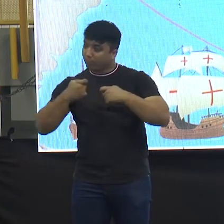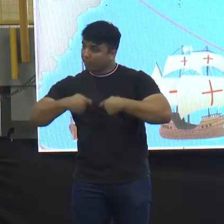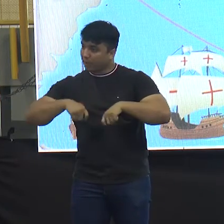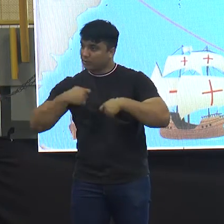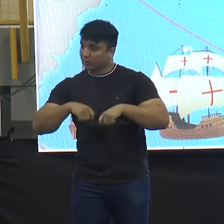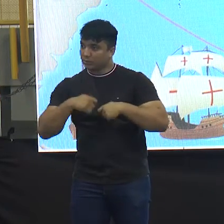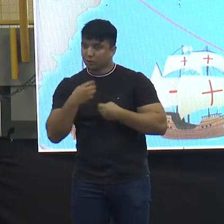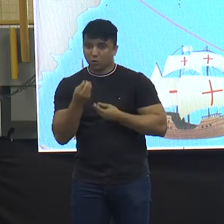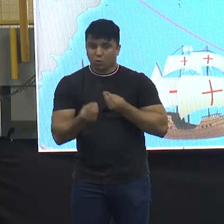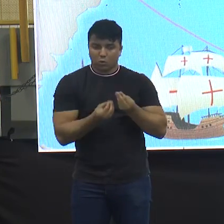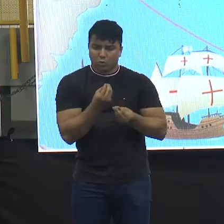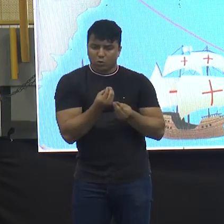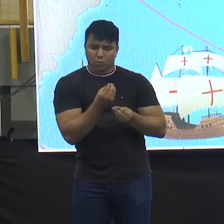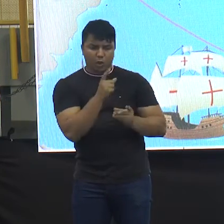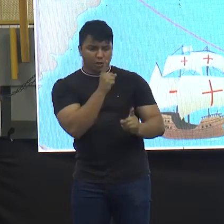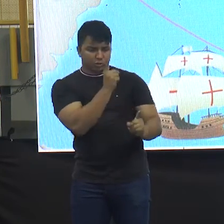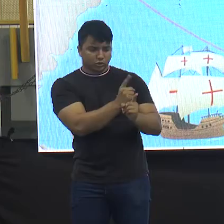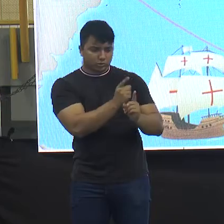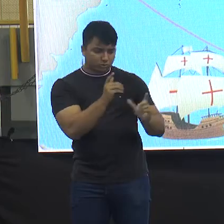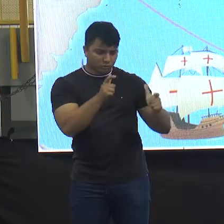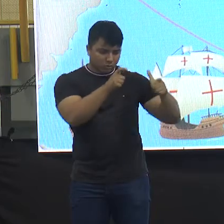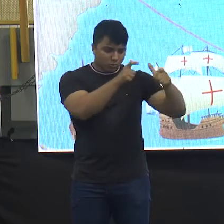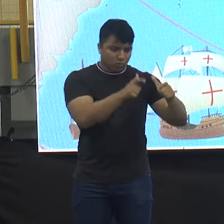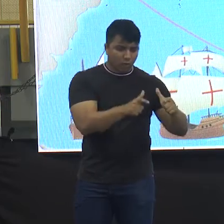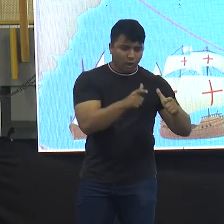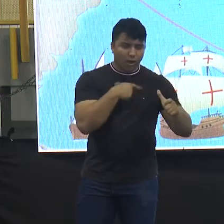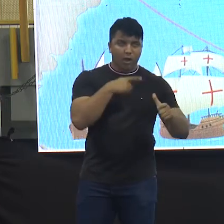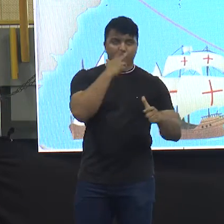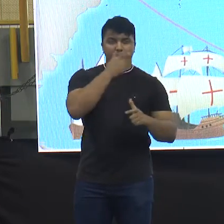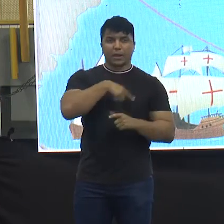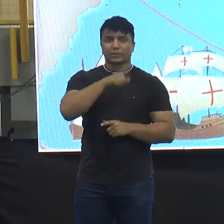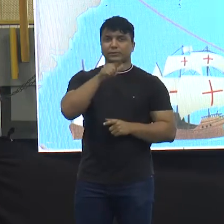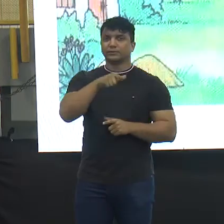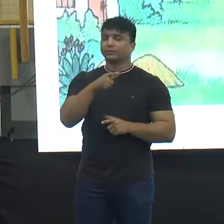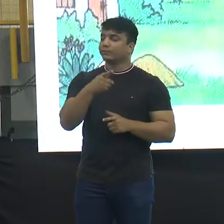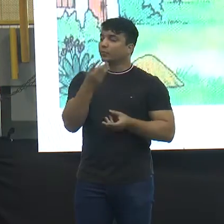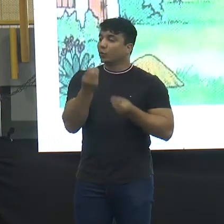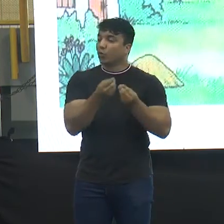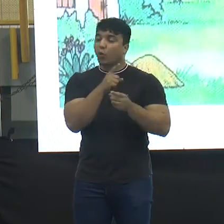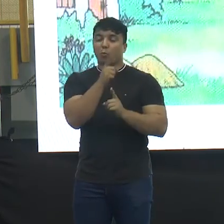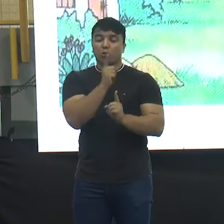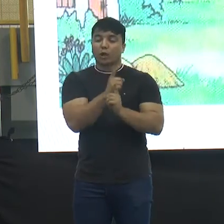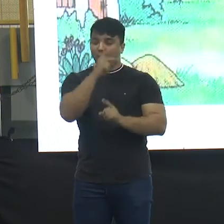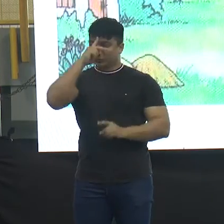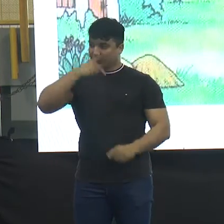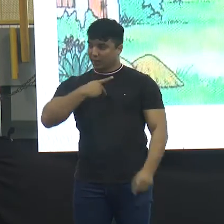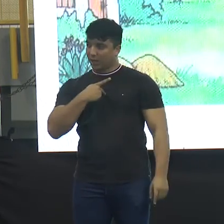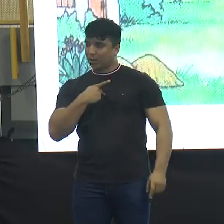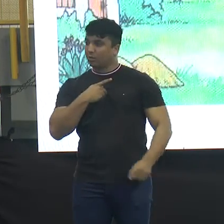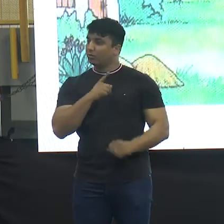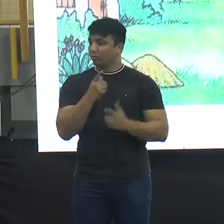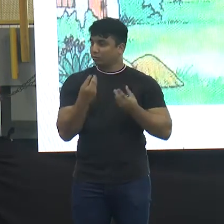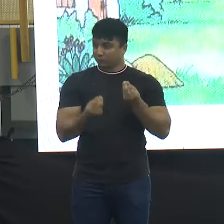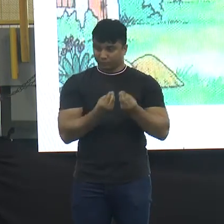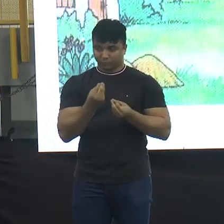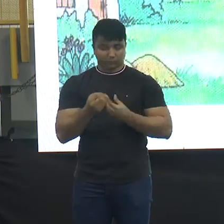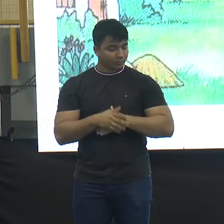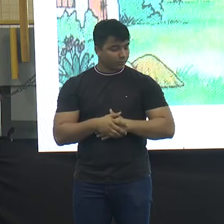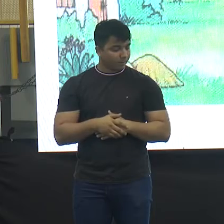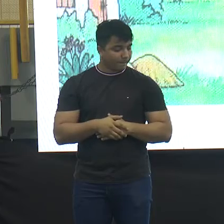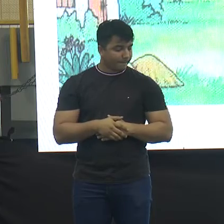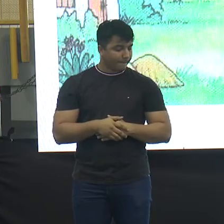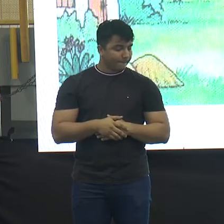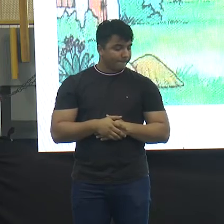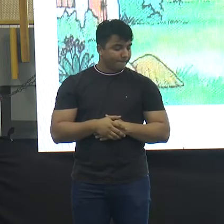as metodologias de definição da tua orientação. Professor, quando a